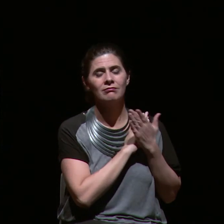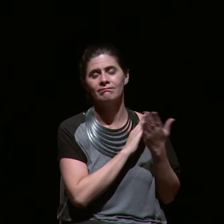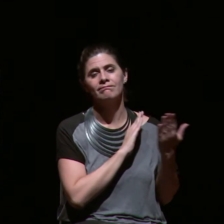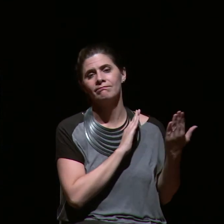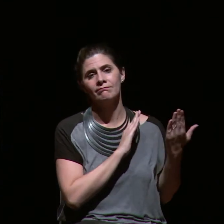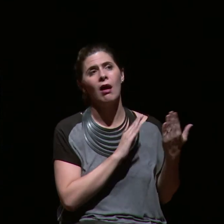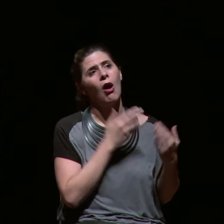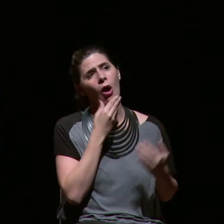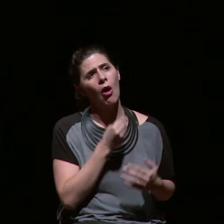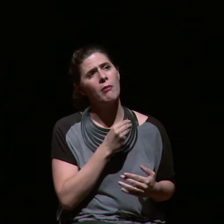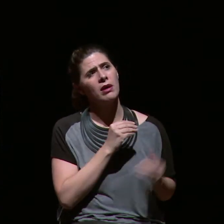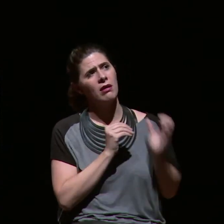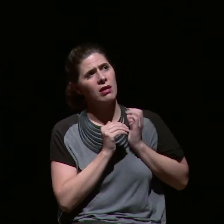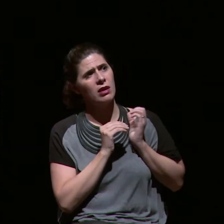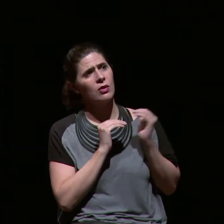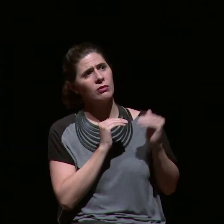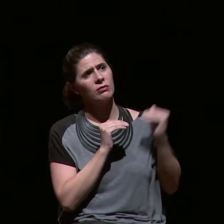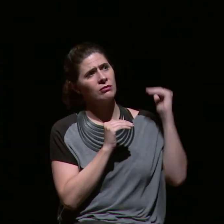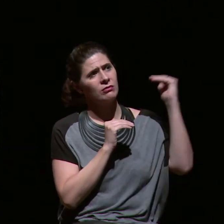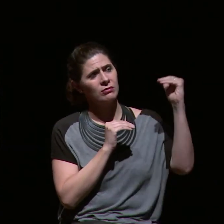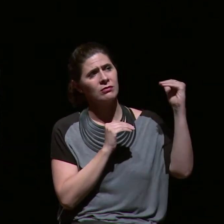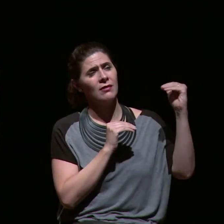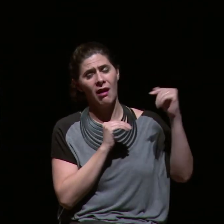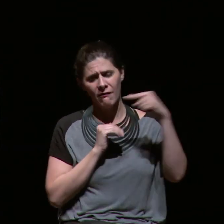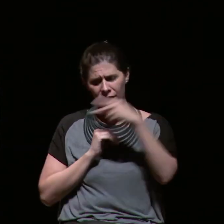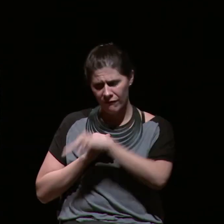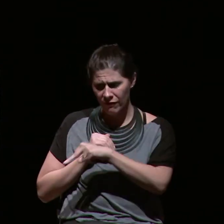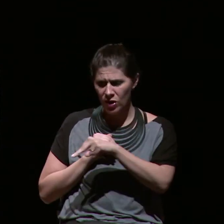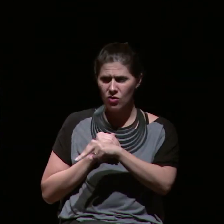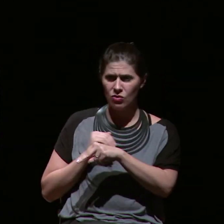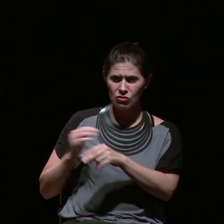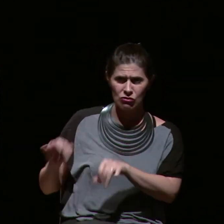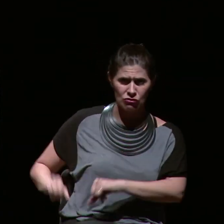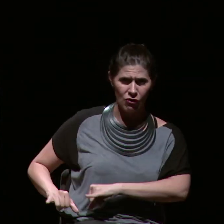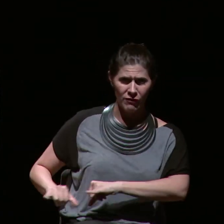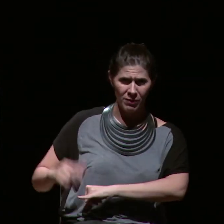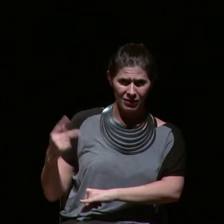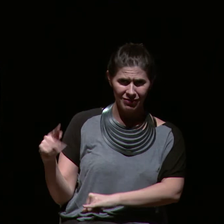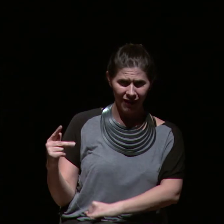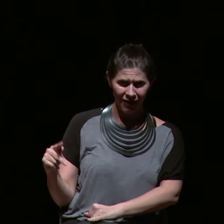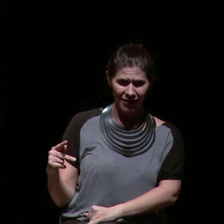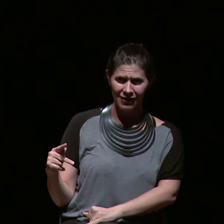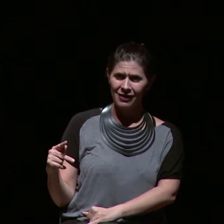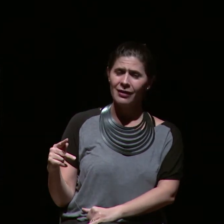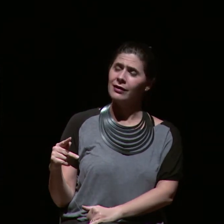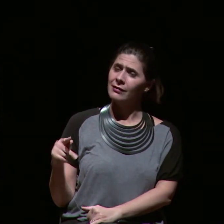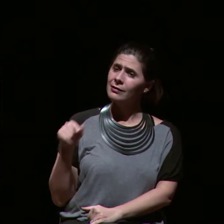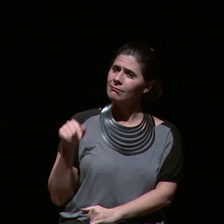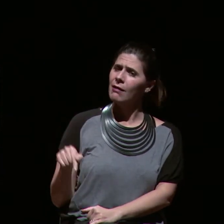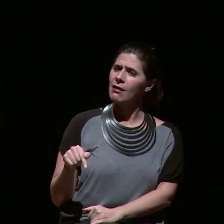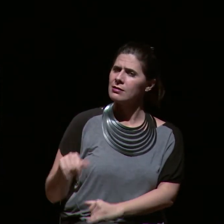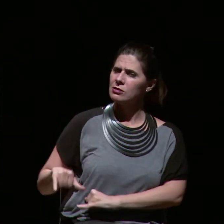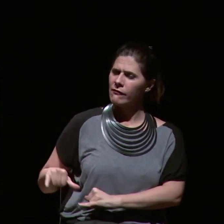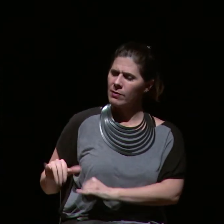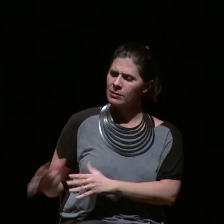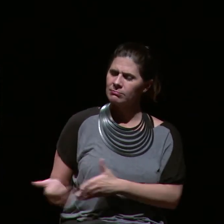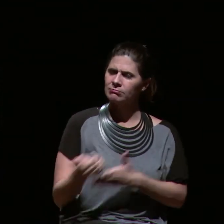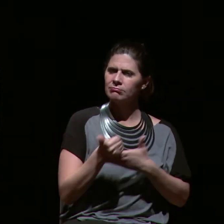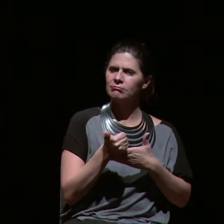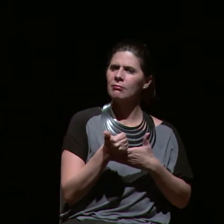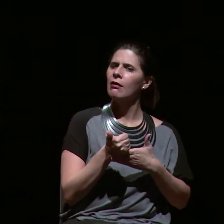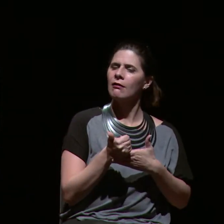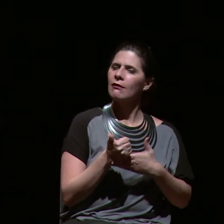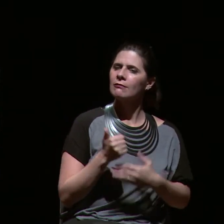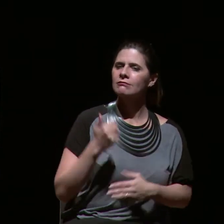eruditos, ricos e brancos, utilizaram do enorme sofrimento de Manzano, ricamente registrado, como artifício para a construção de uma aparente